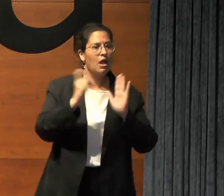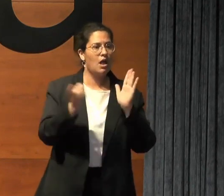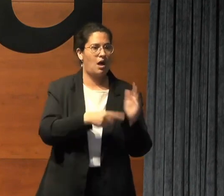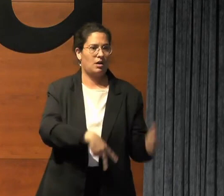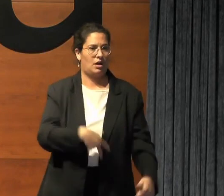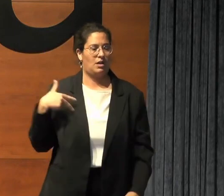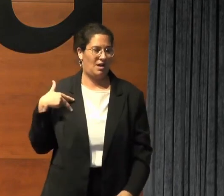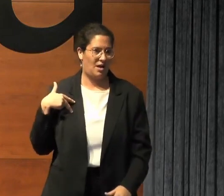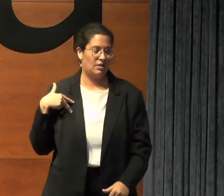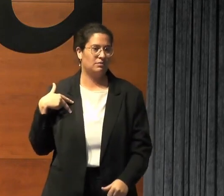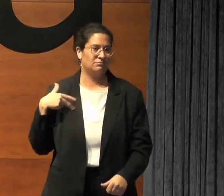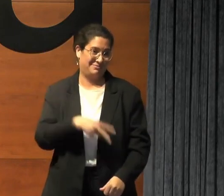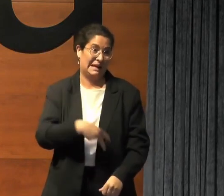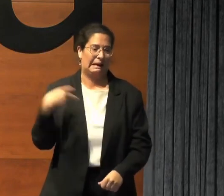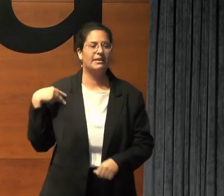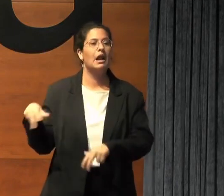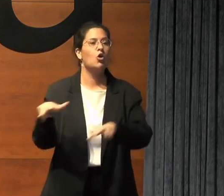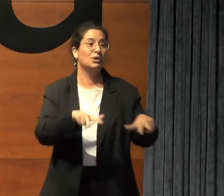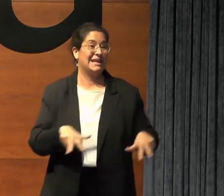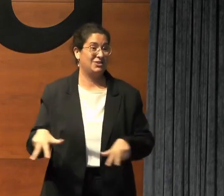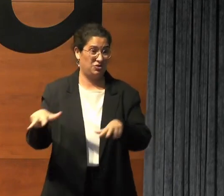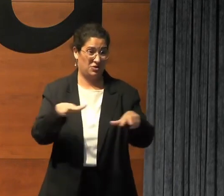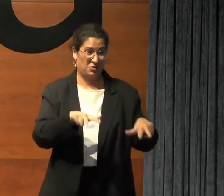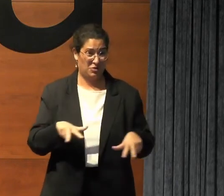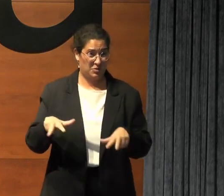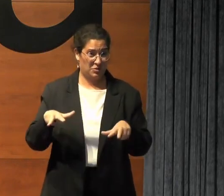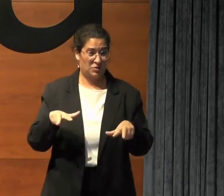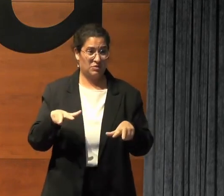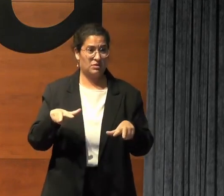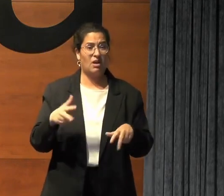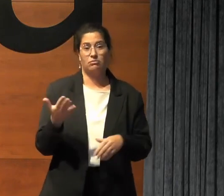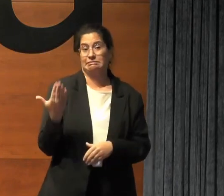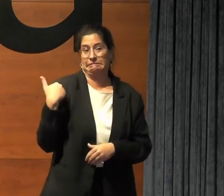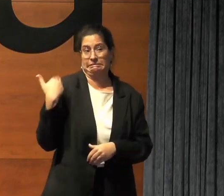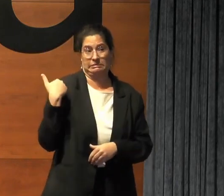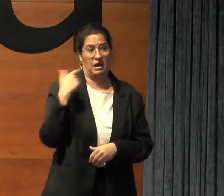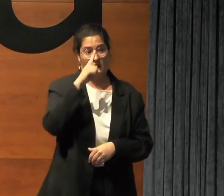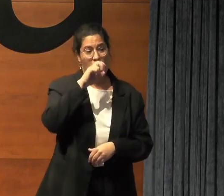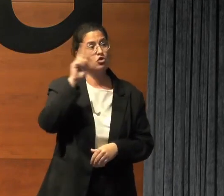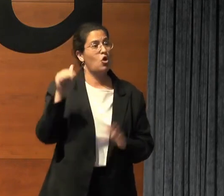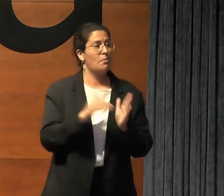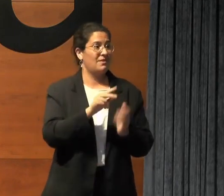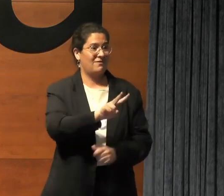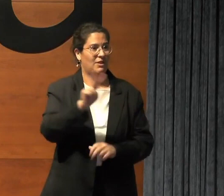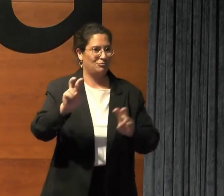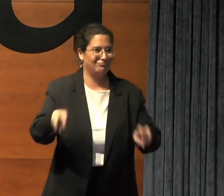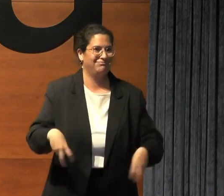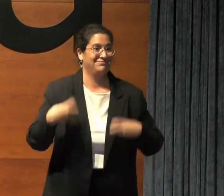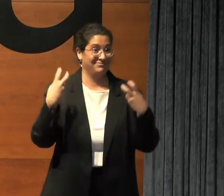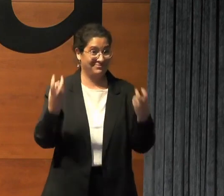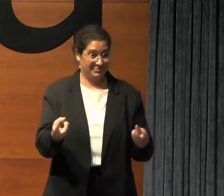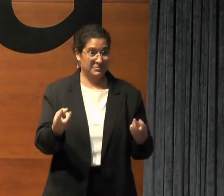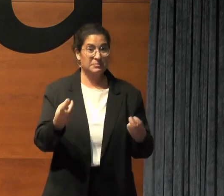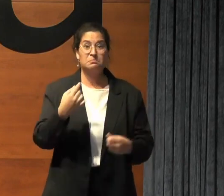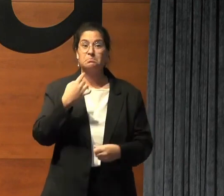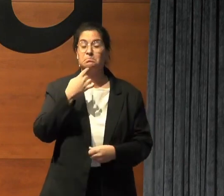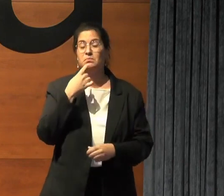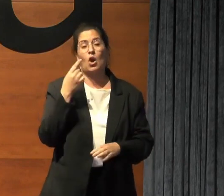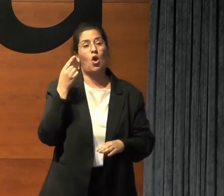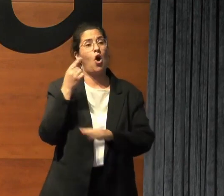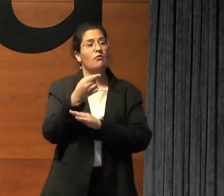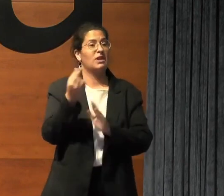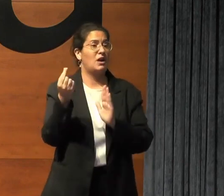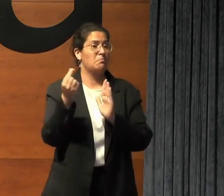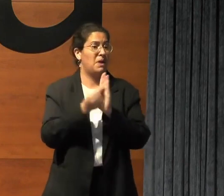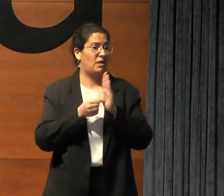En el año 2010 se aprobó la primera Ley General de Comunicación Audiovisual, ley que es